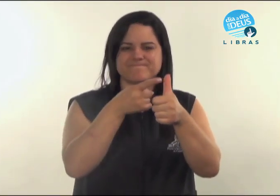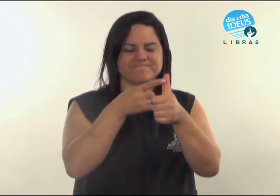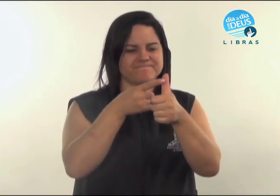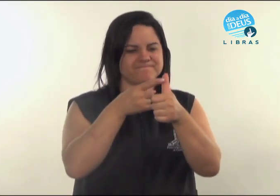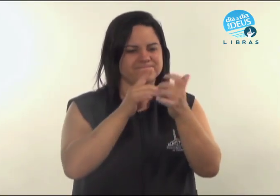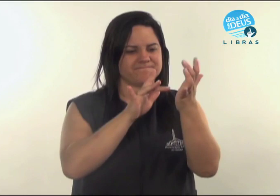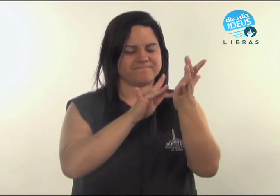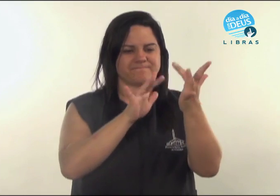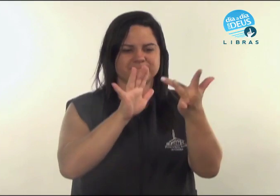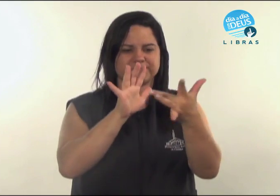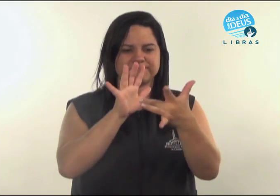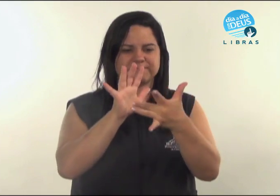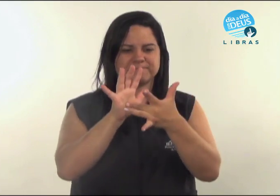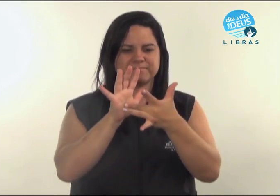Primeiro a Jesus.